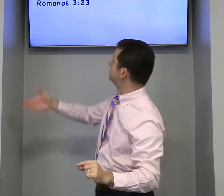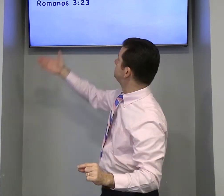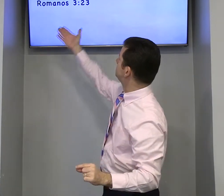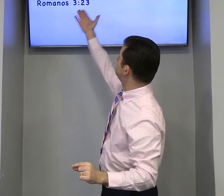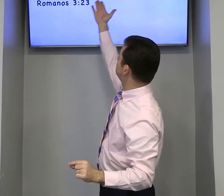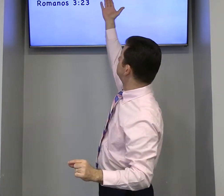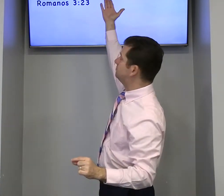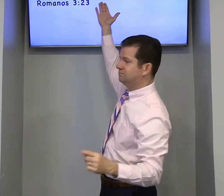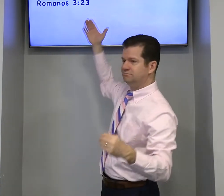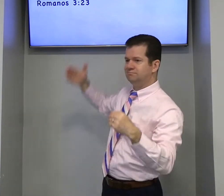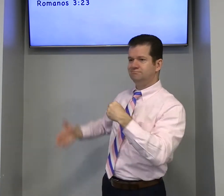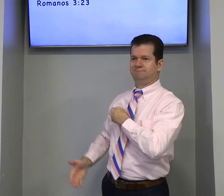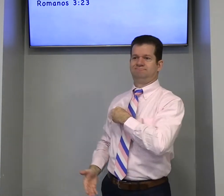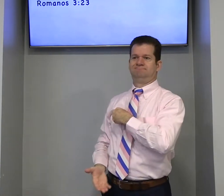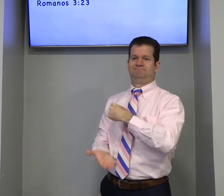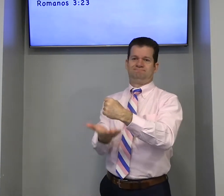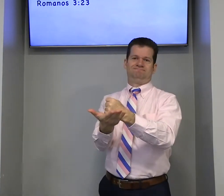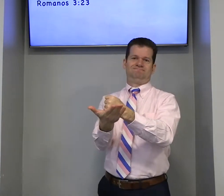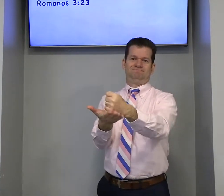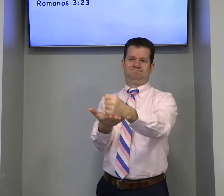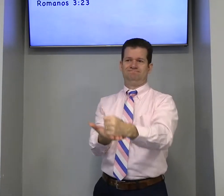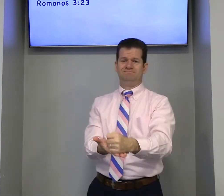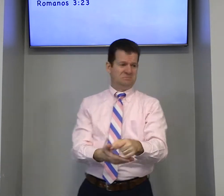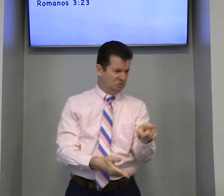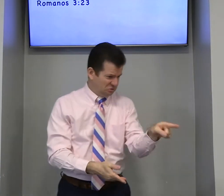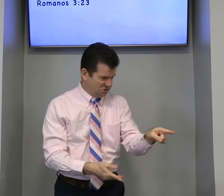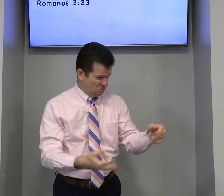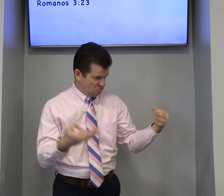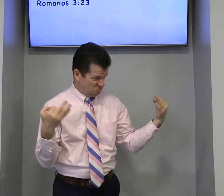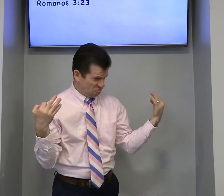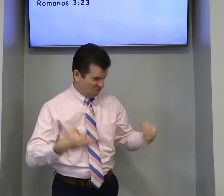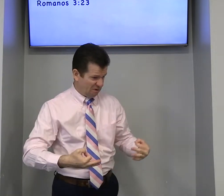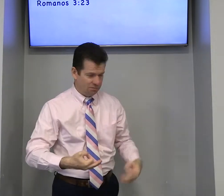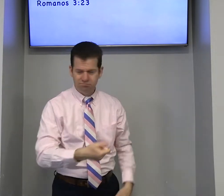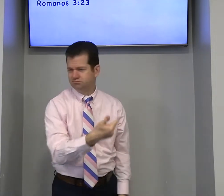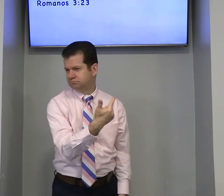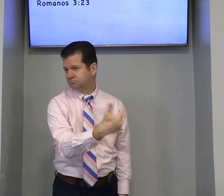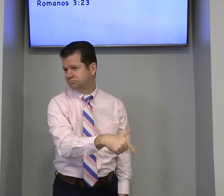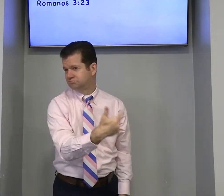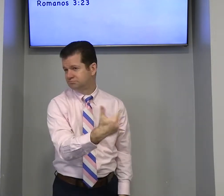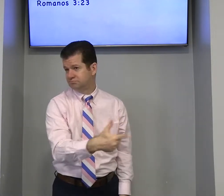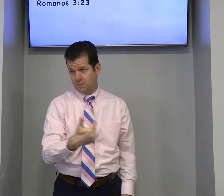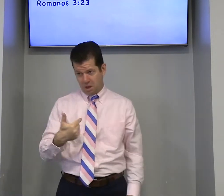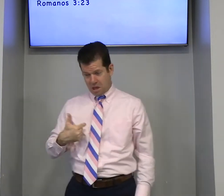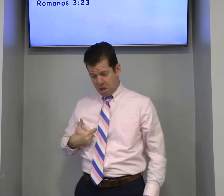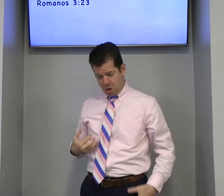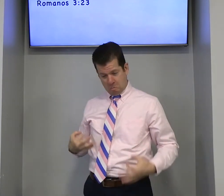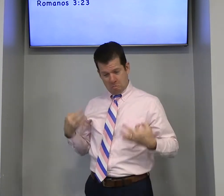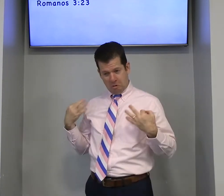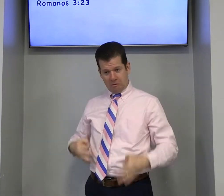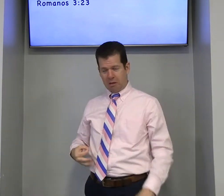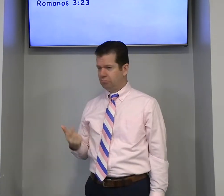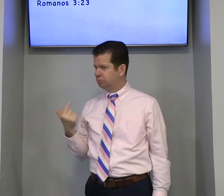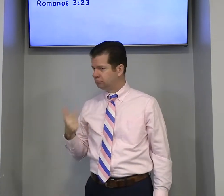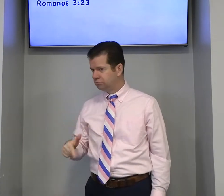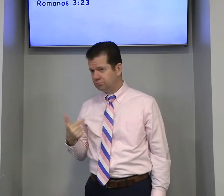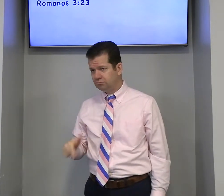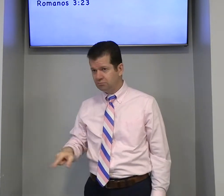já, o quê? Pecou. Já foi. Você é perfeito? Não, não tem. Eu não sou